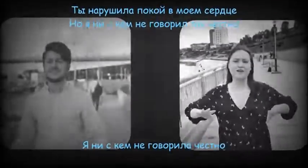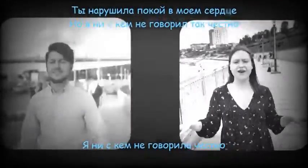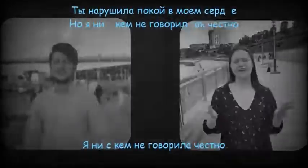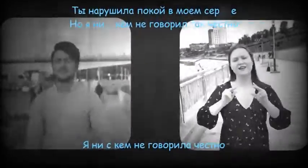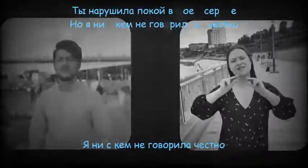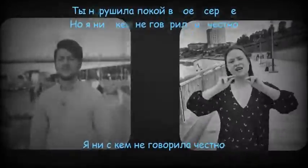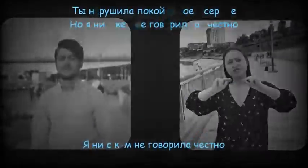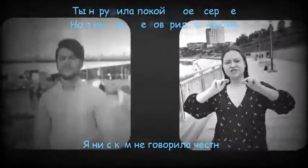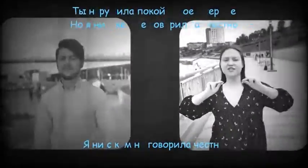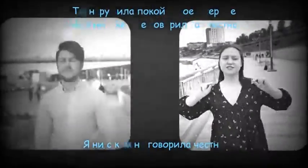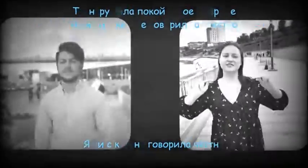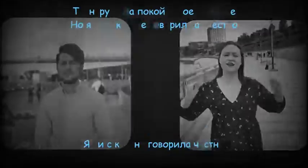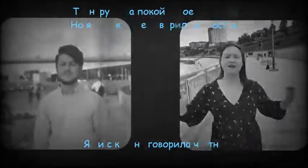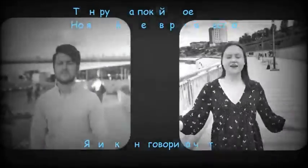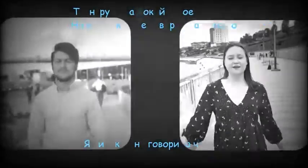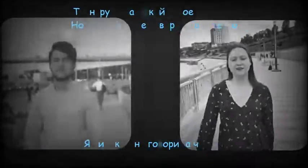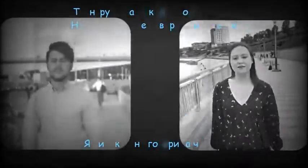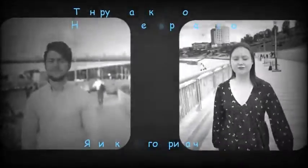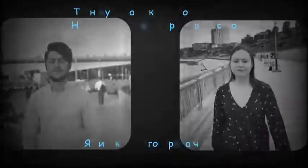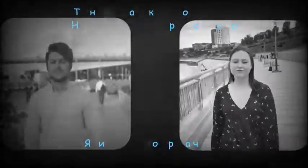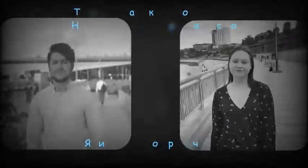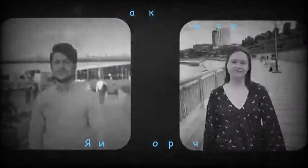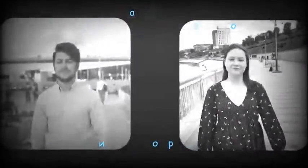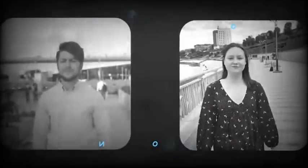говорила честно.